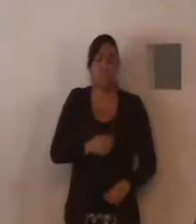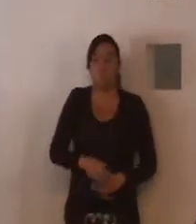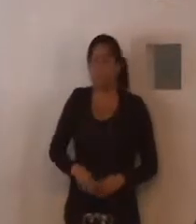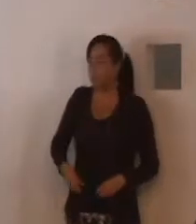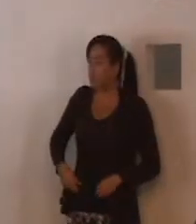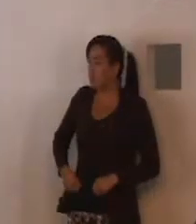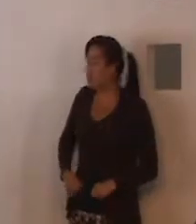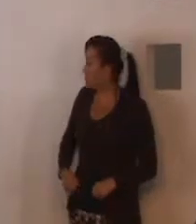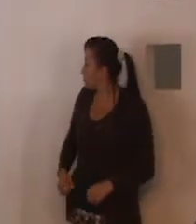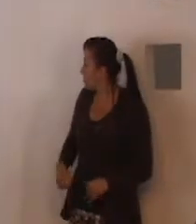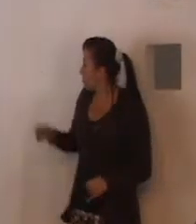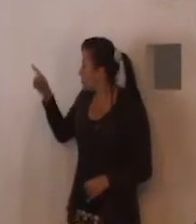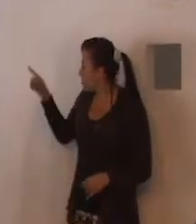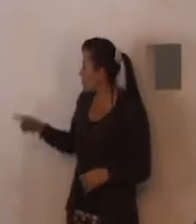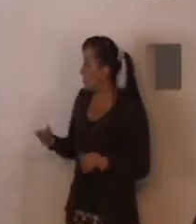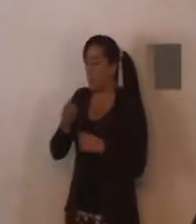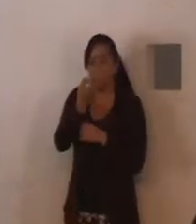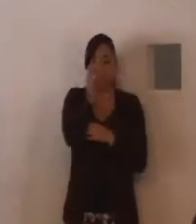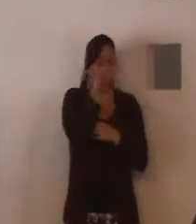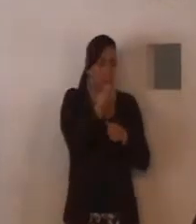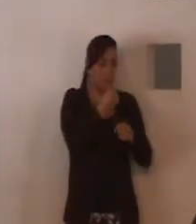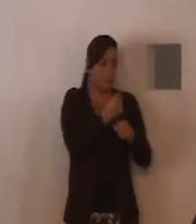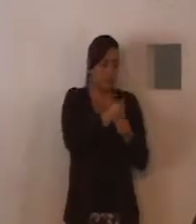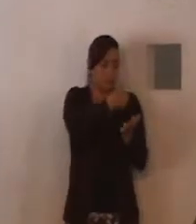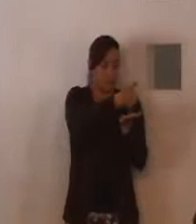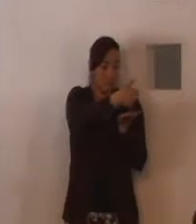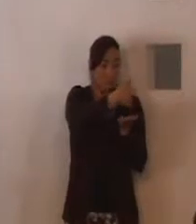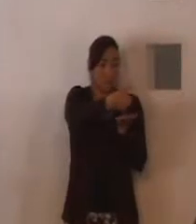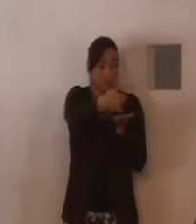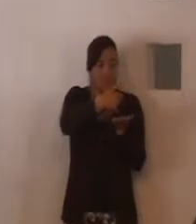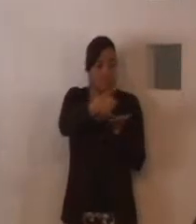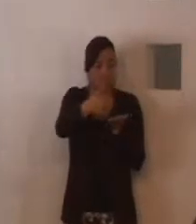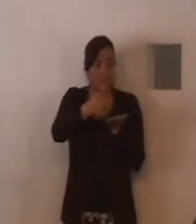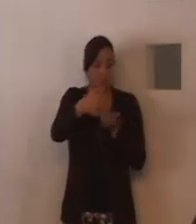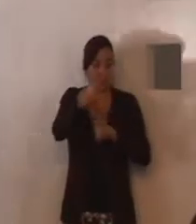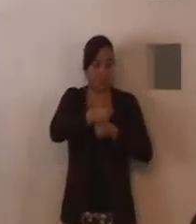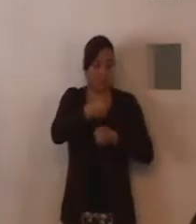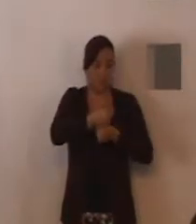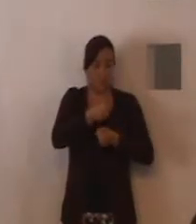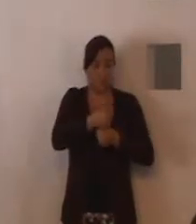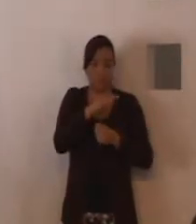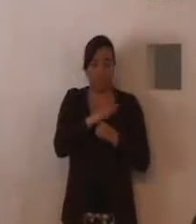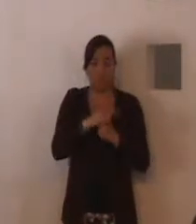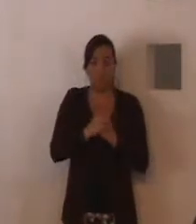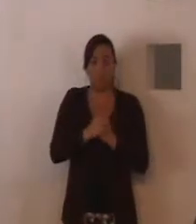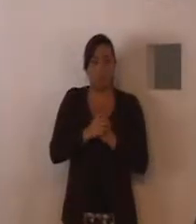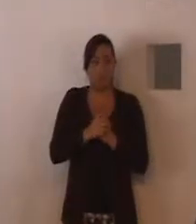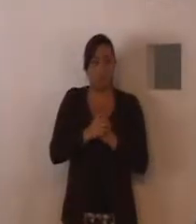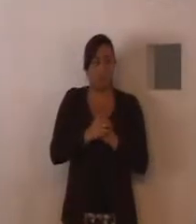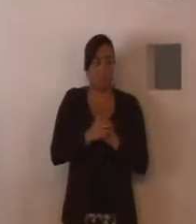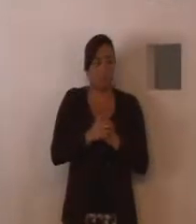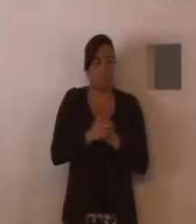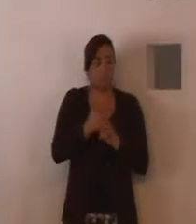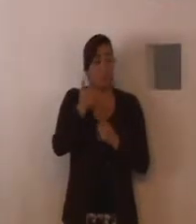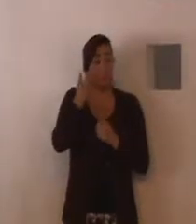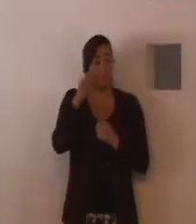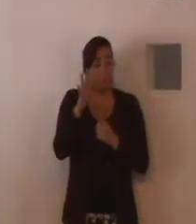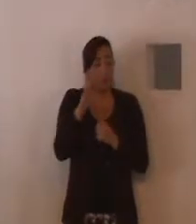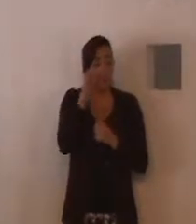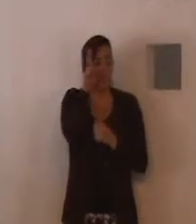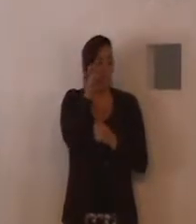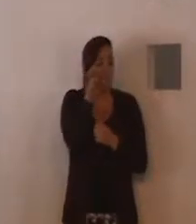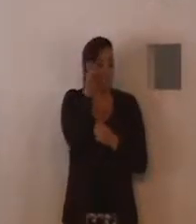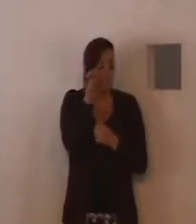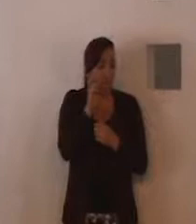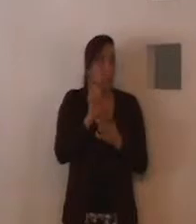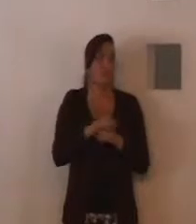Es un número de trabajos por línea, ¿no? El mayor número de trabajos lo presenta la línea de déficit